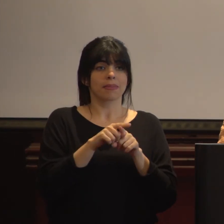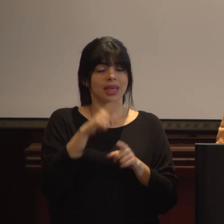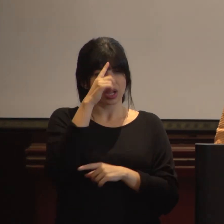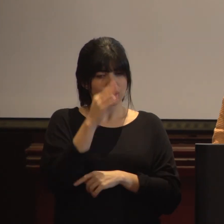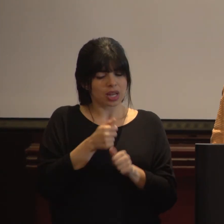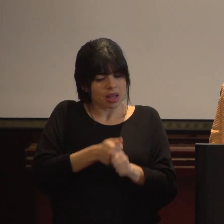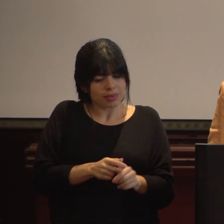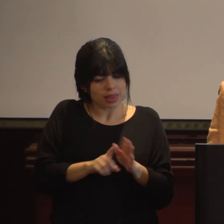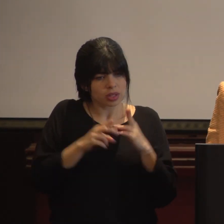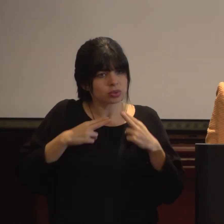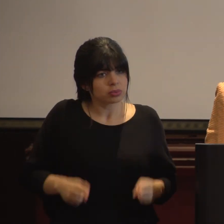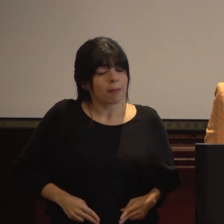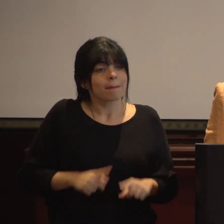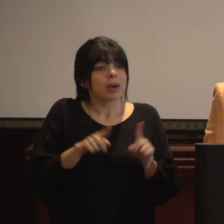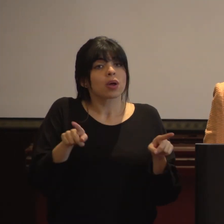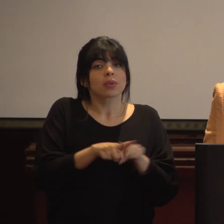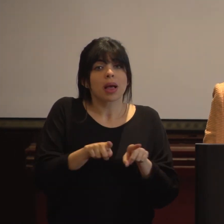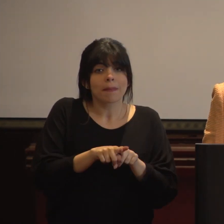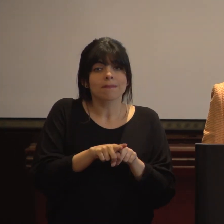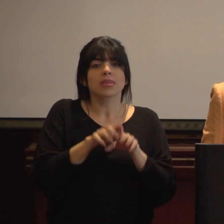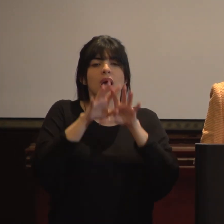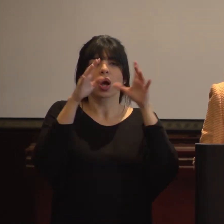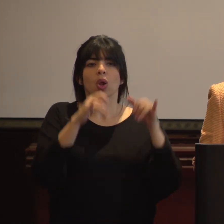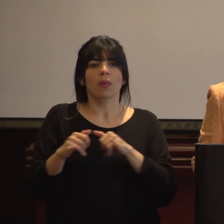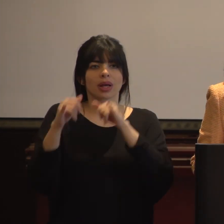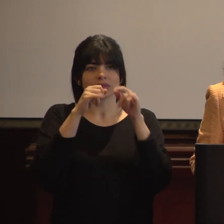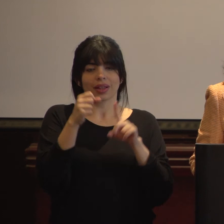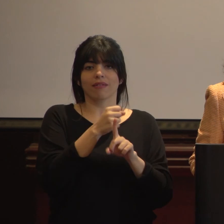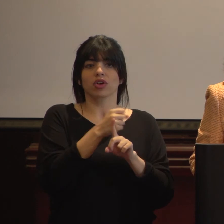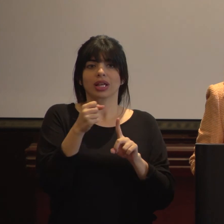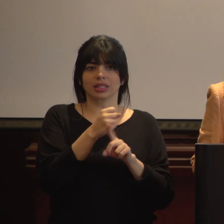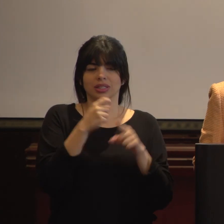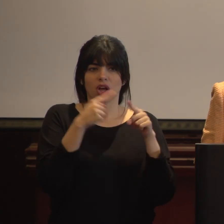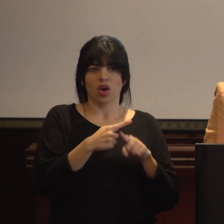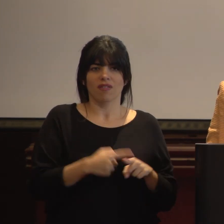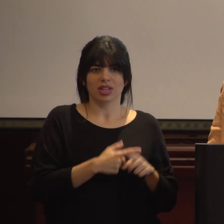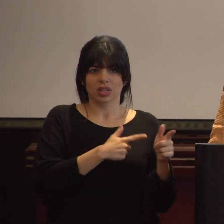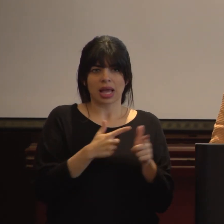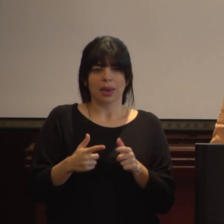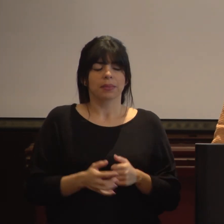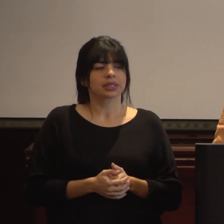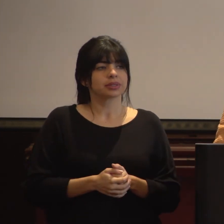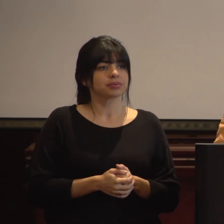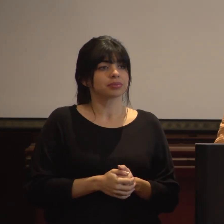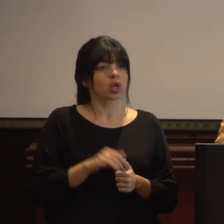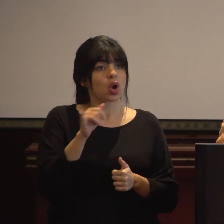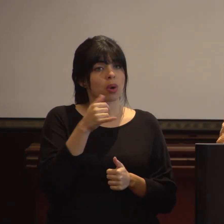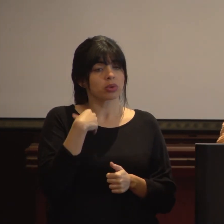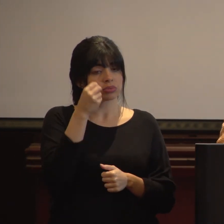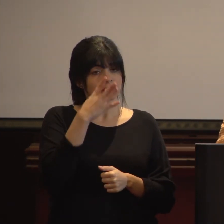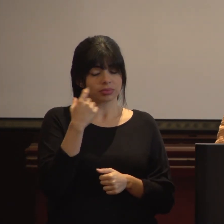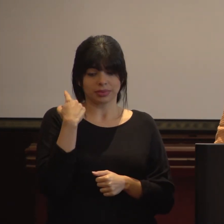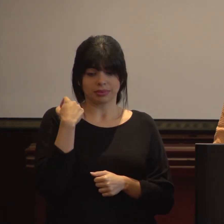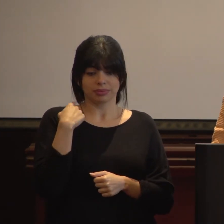de los Derechos Humanos pero donde también se globaliz la violencia y el conflicto armado tal como lo afirmé